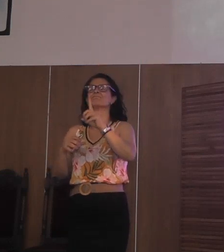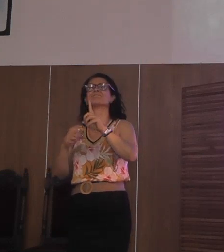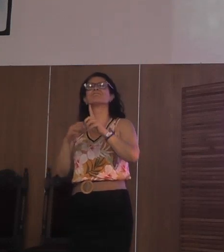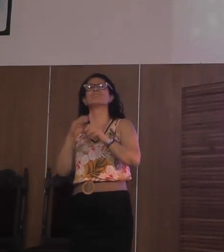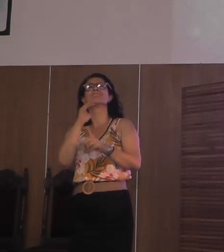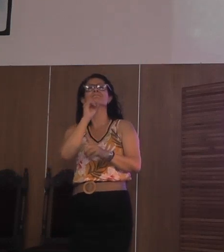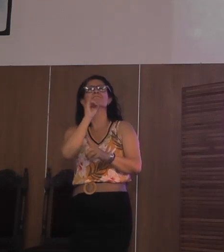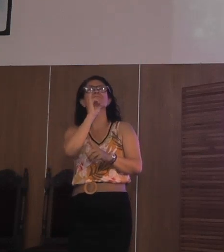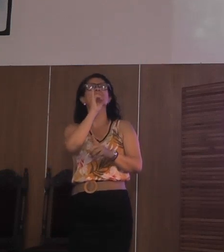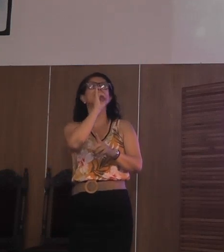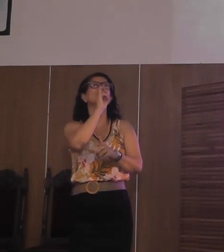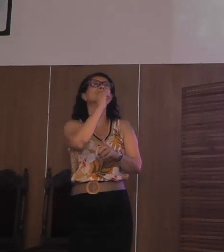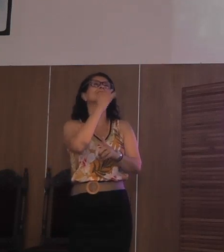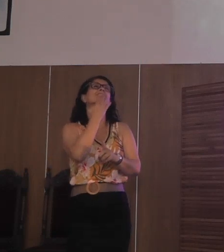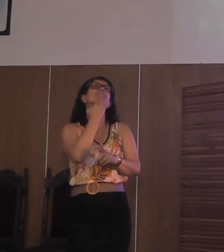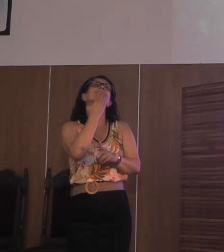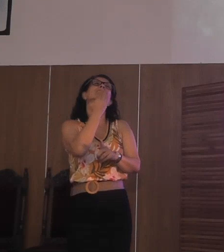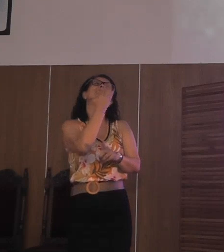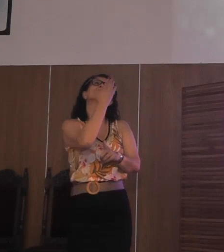Se